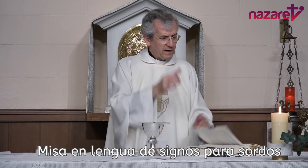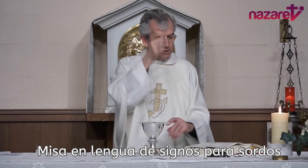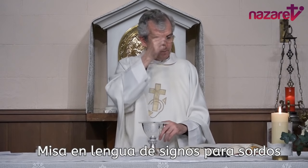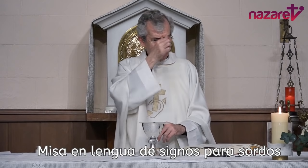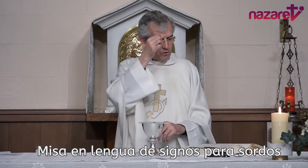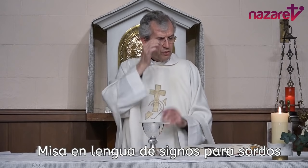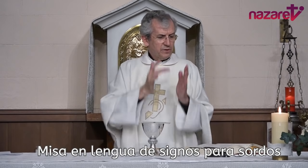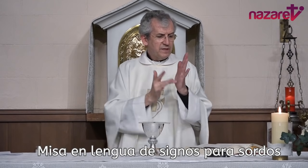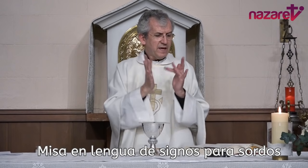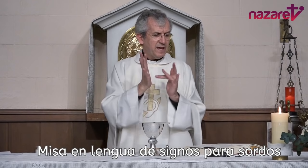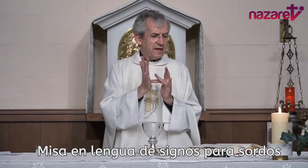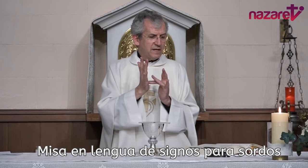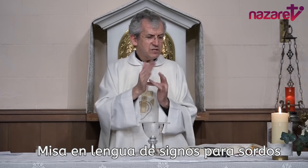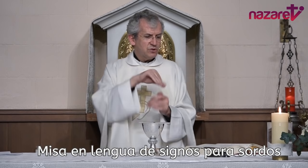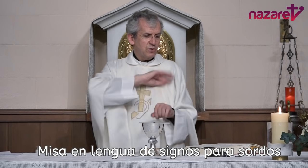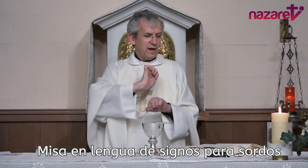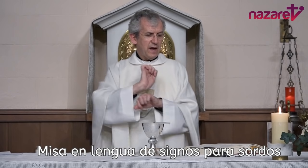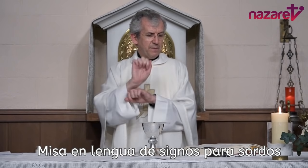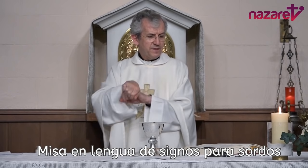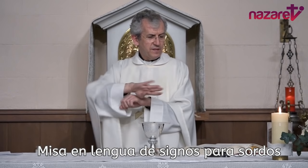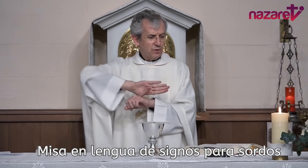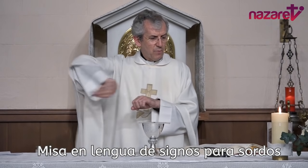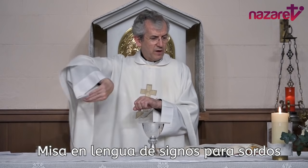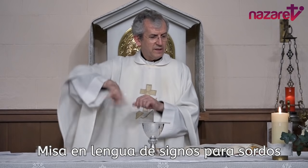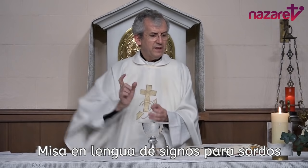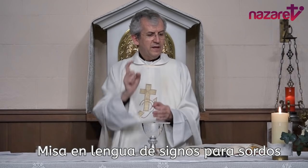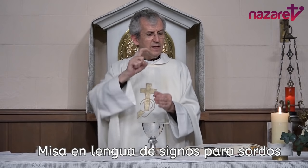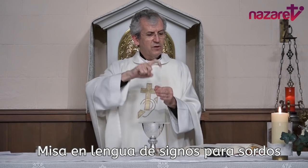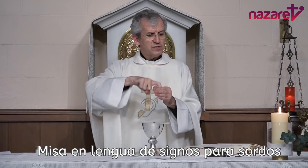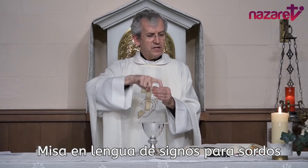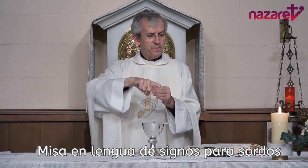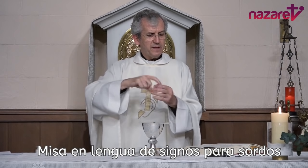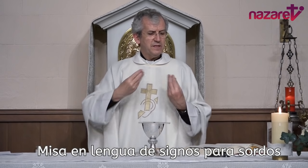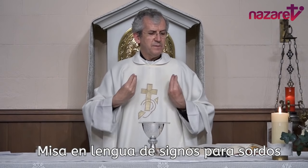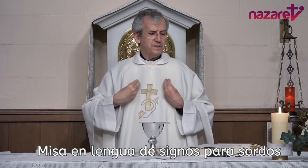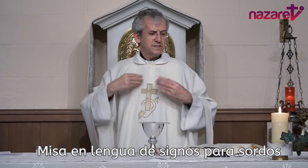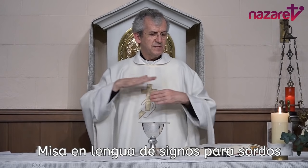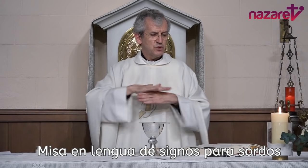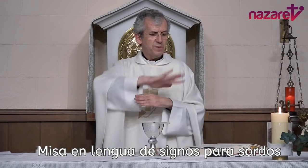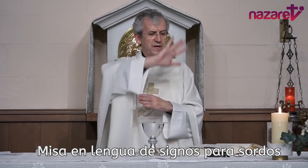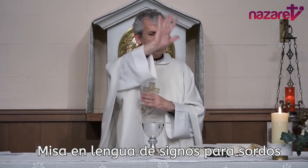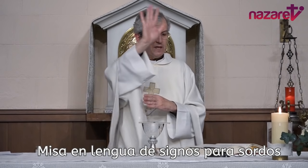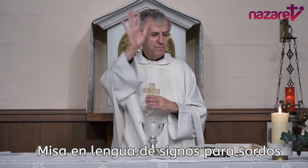En el domingo, día en que Cristo ha vencido la muerte y nos ha hecho partícipes de su vida